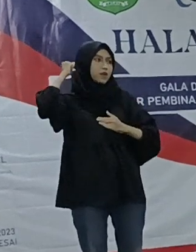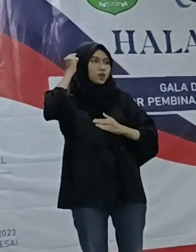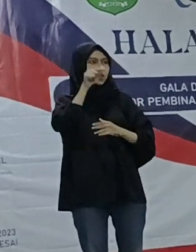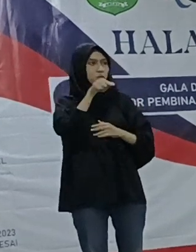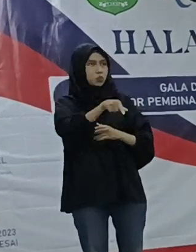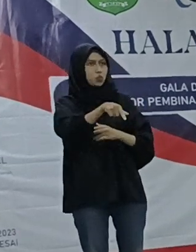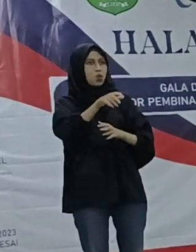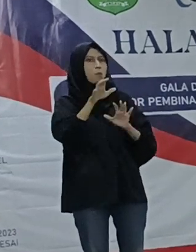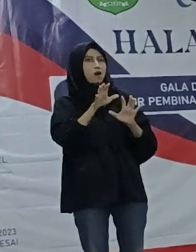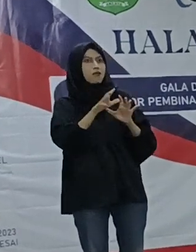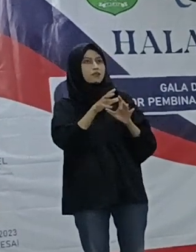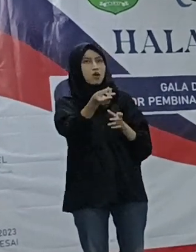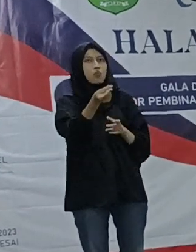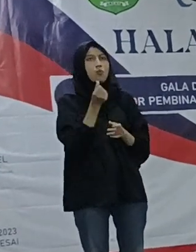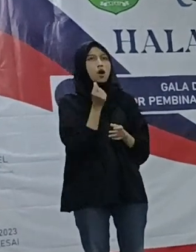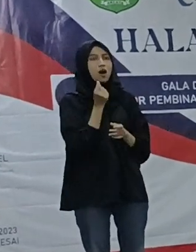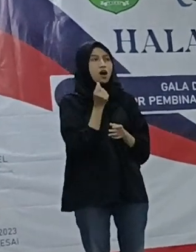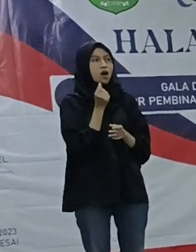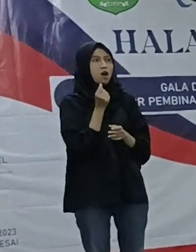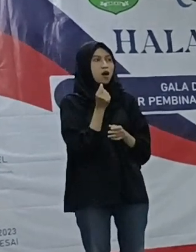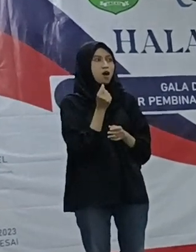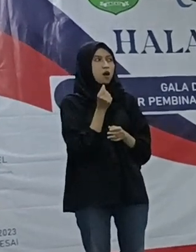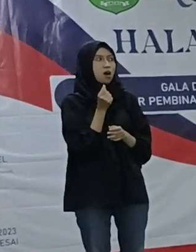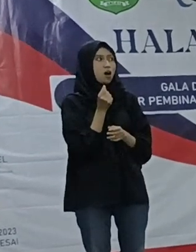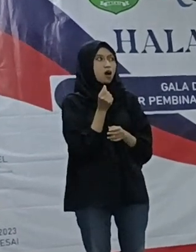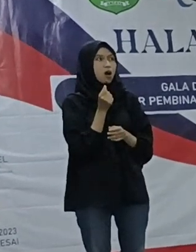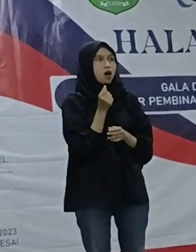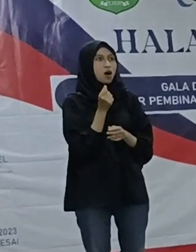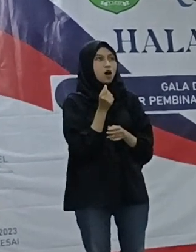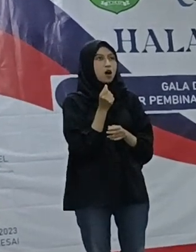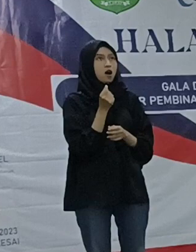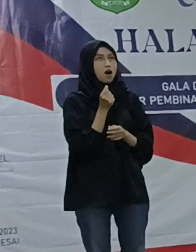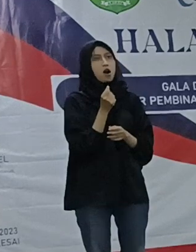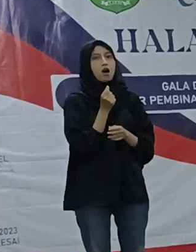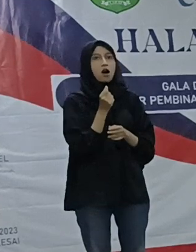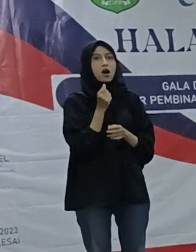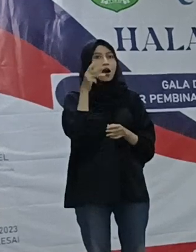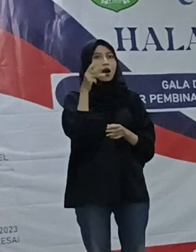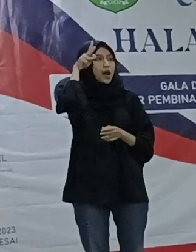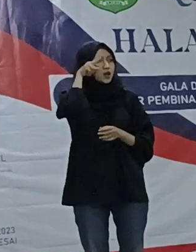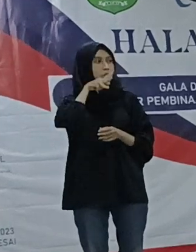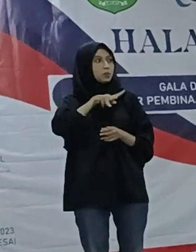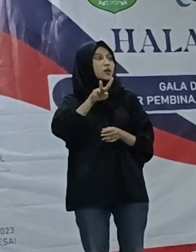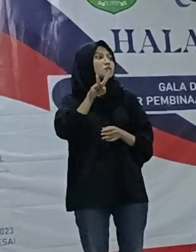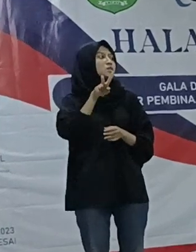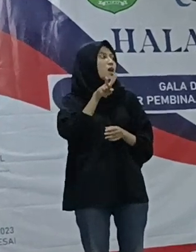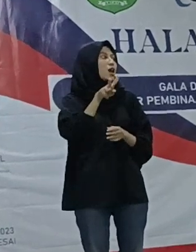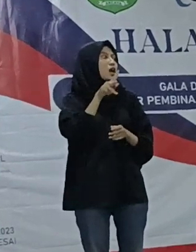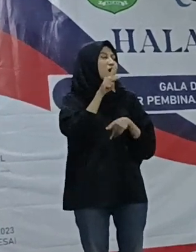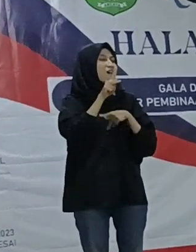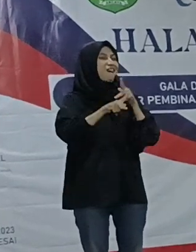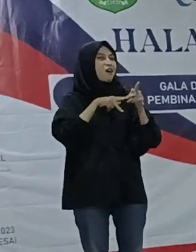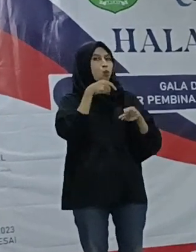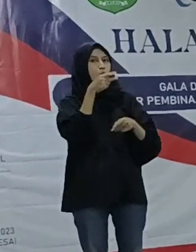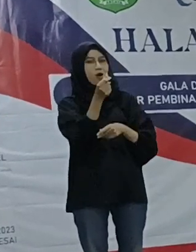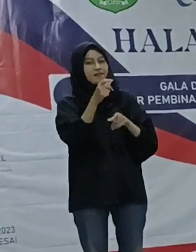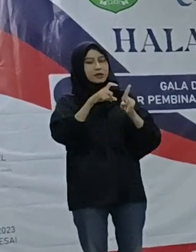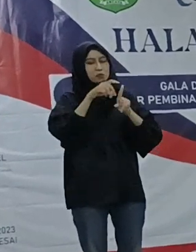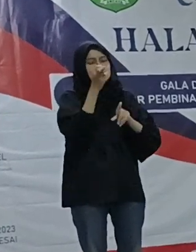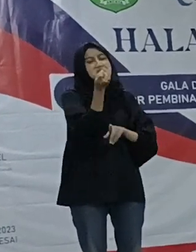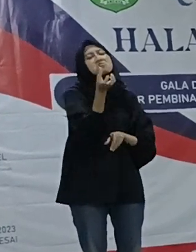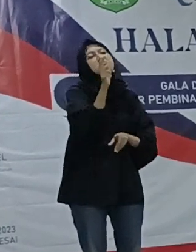keluar. Dana Dinsos hanya 7 juta. Sisanya kami itu, Pak, Bapak Ibu. Kita semua di